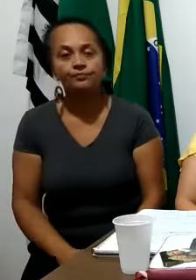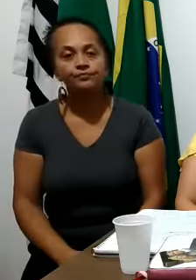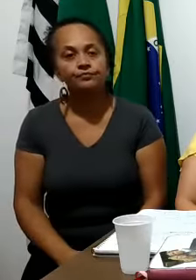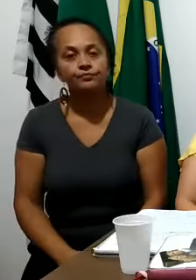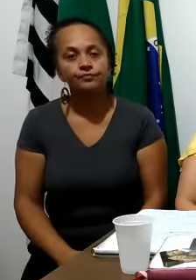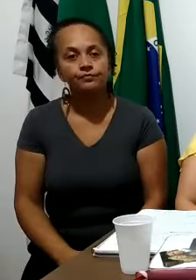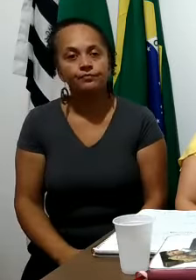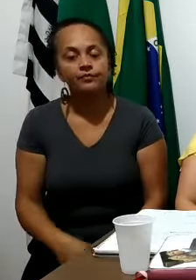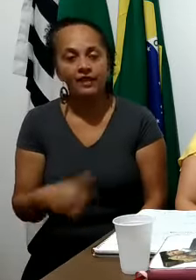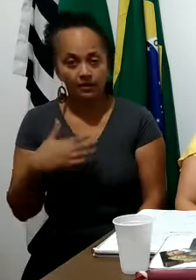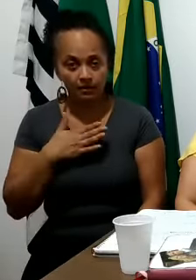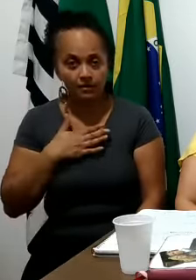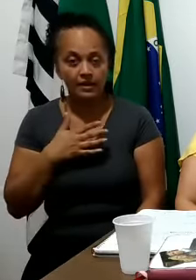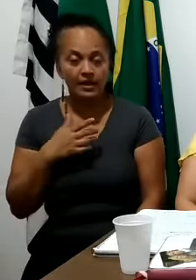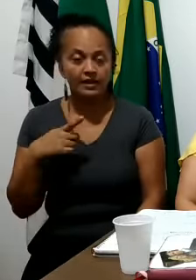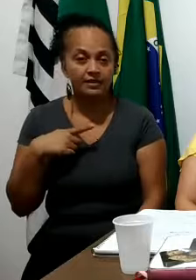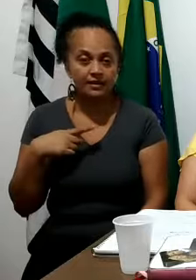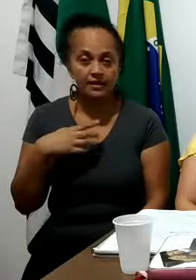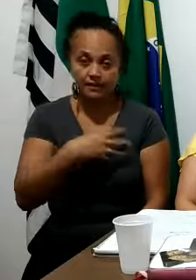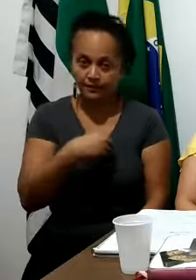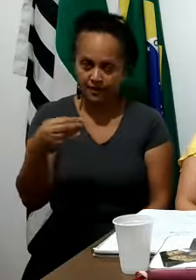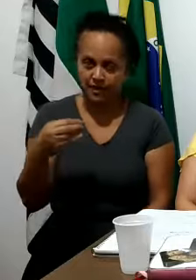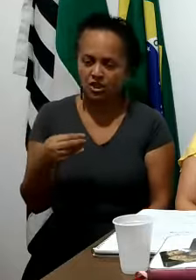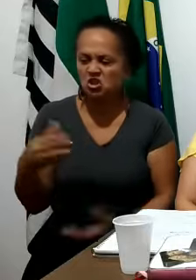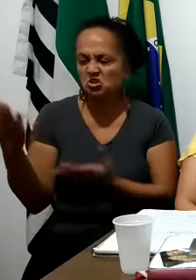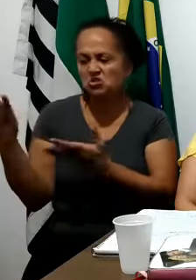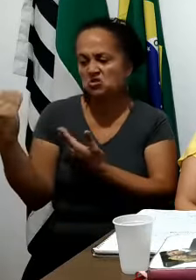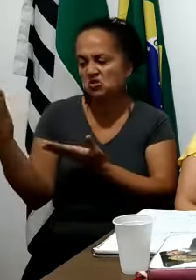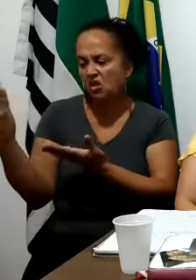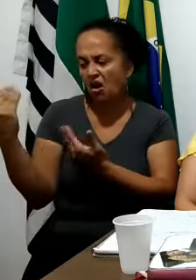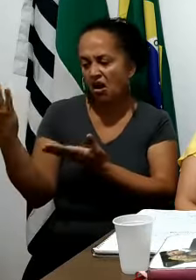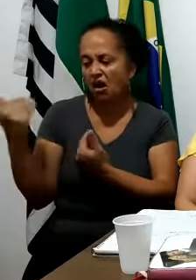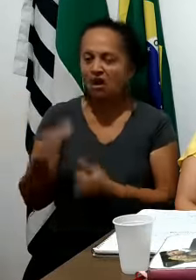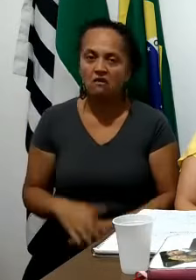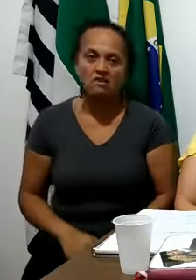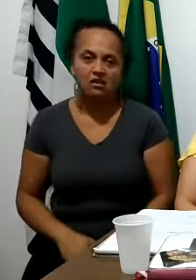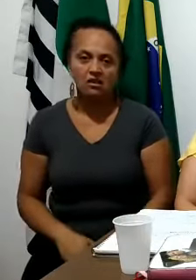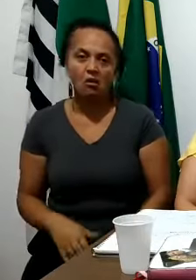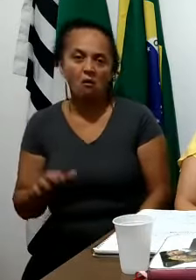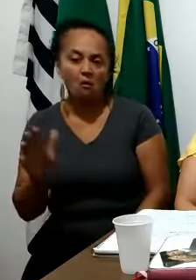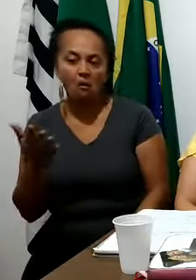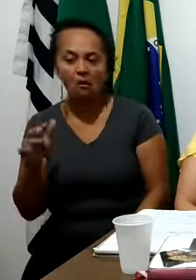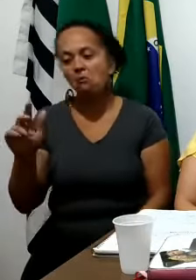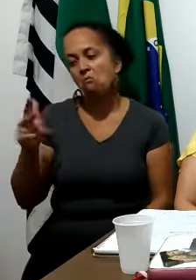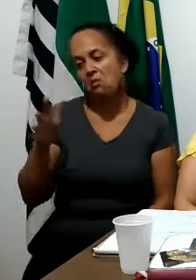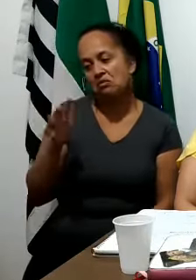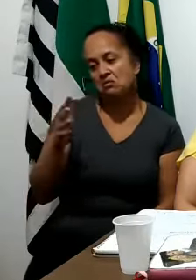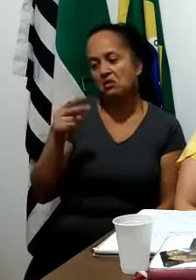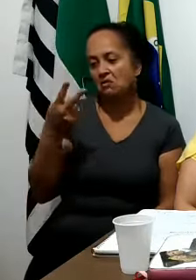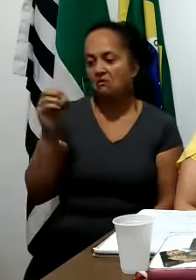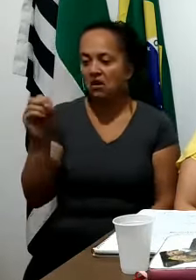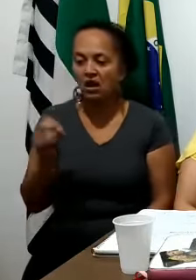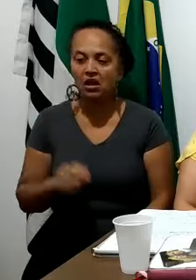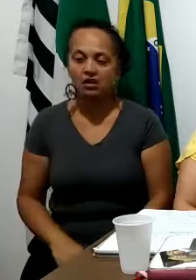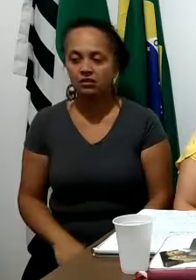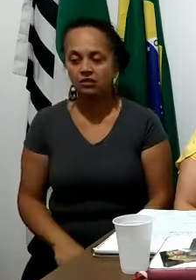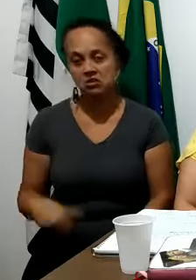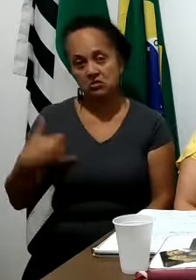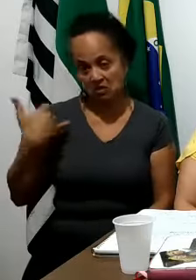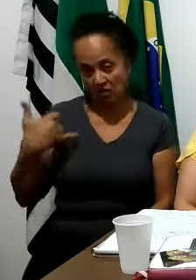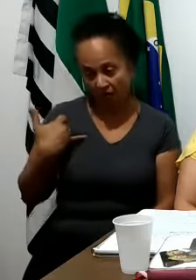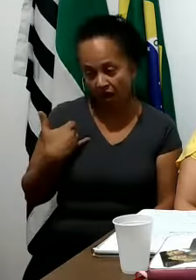entram na adolescência, né? Na juventude, já tá lá com seus 20, 22, 30 anos, aí você fala, Senhor,